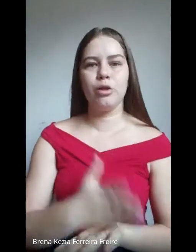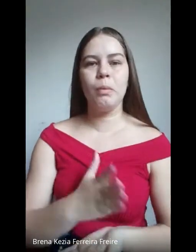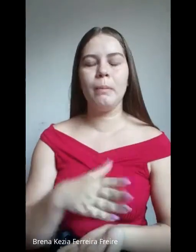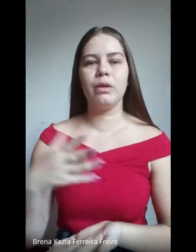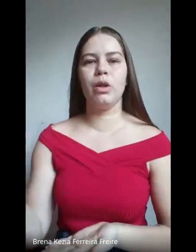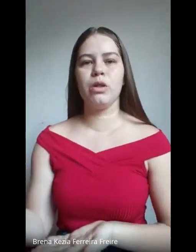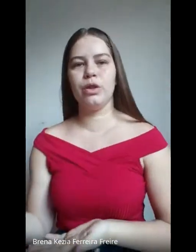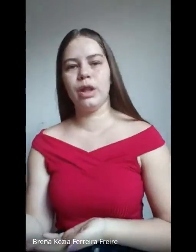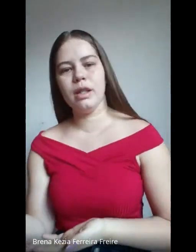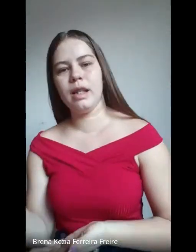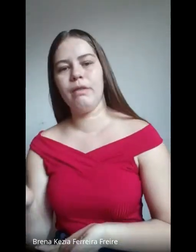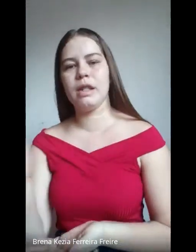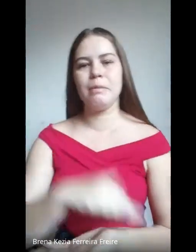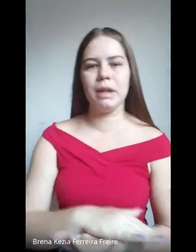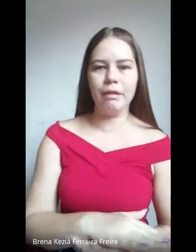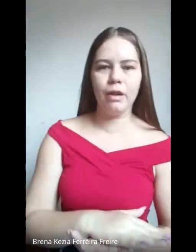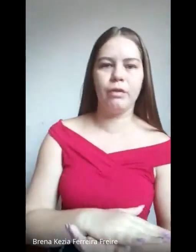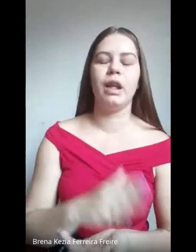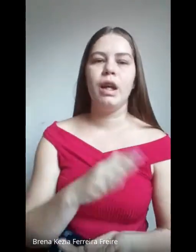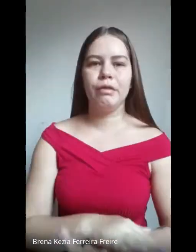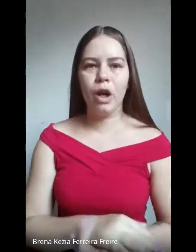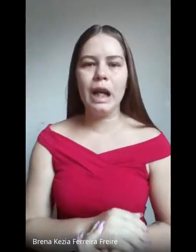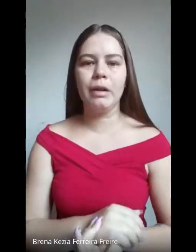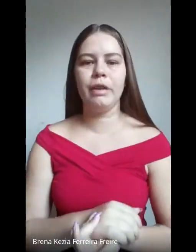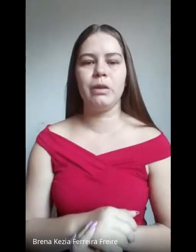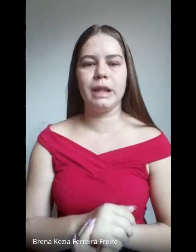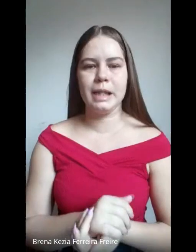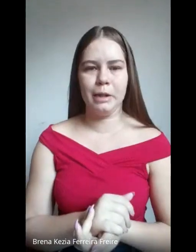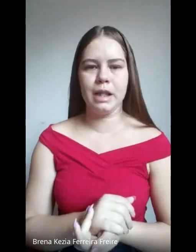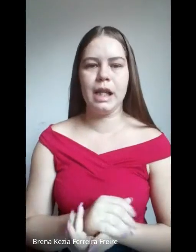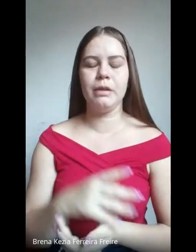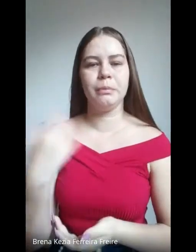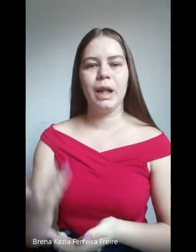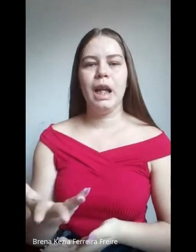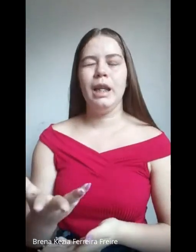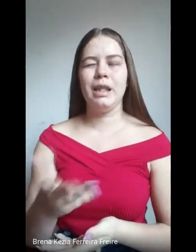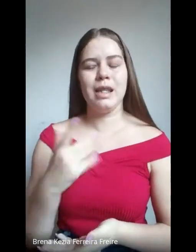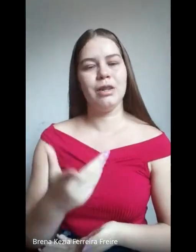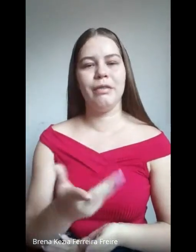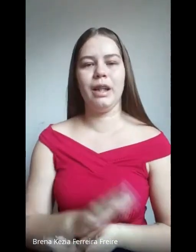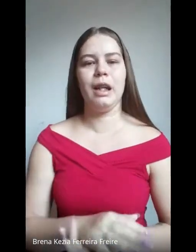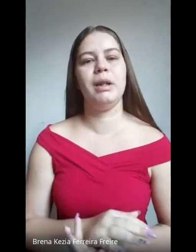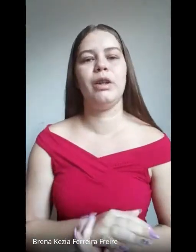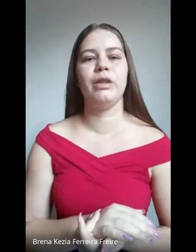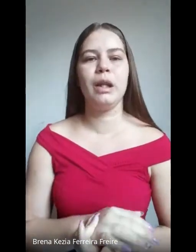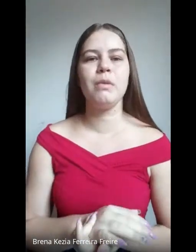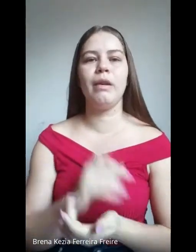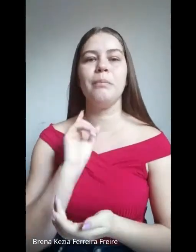eu mando todos os dias, né? E vocês me devolvem. Vou olhar o que foi que aconteceu, tá certo? E sexta-feira, que amanhã nós não temos aula,